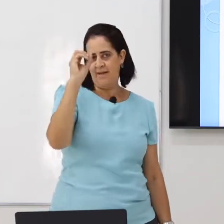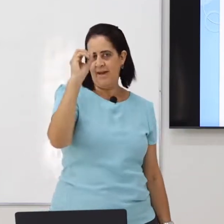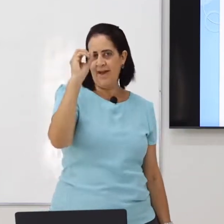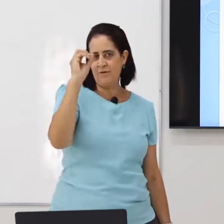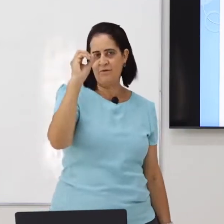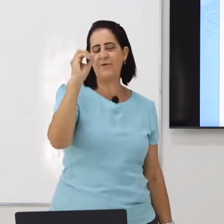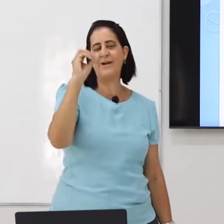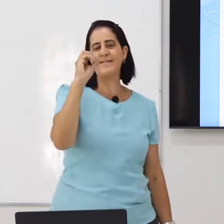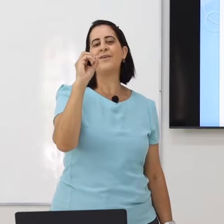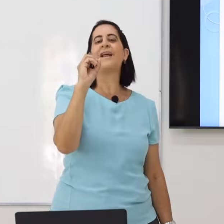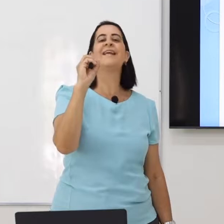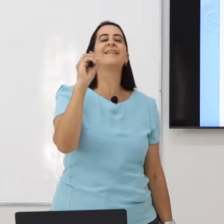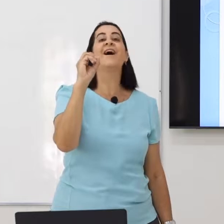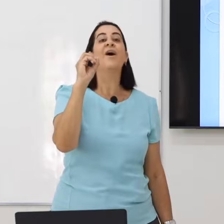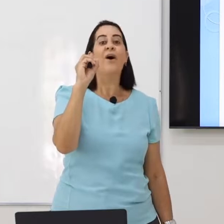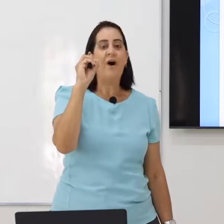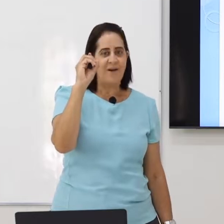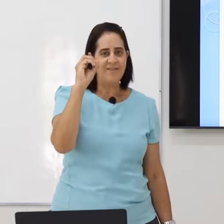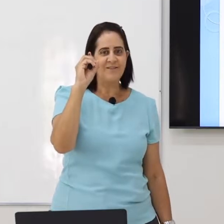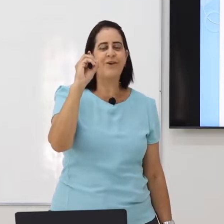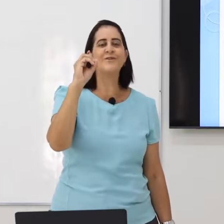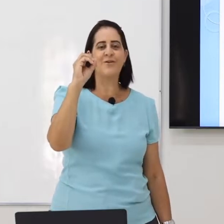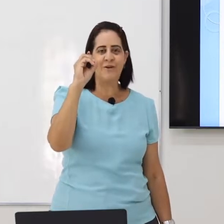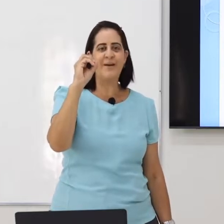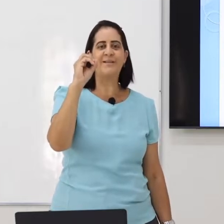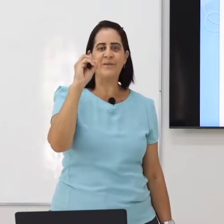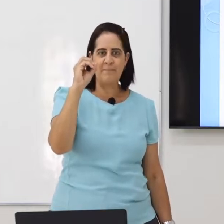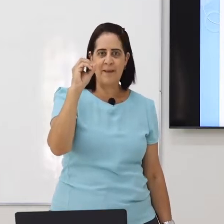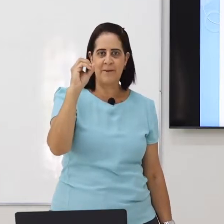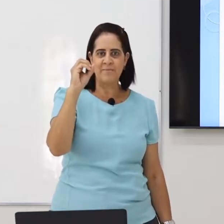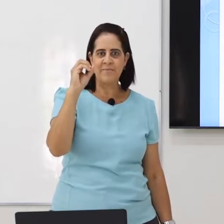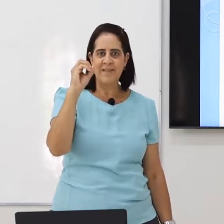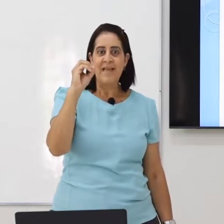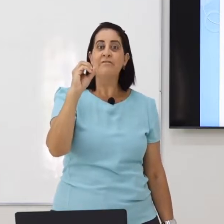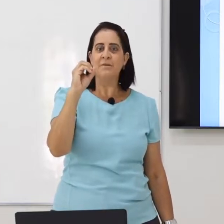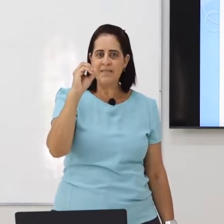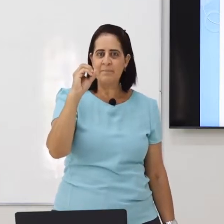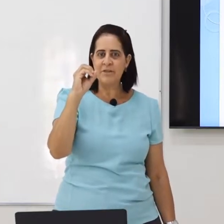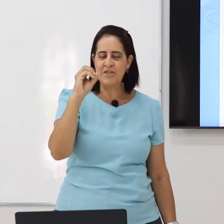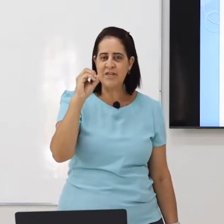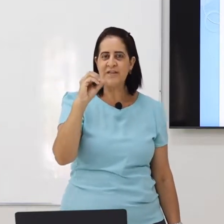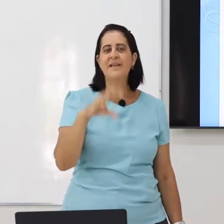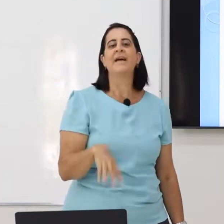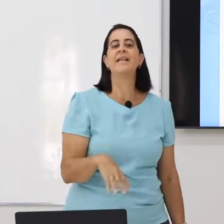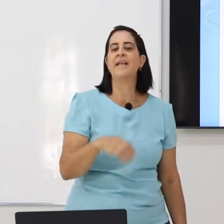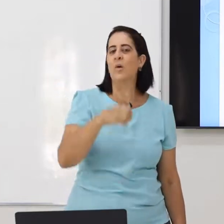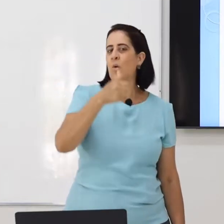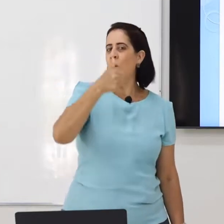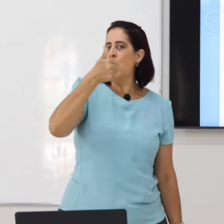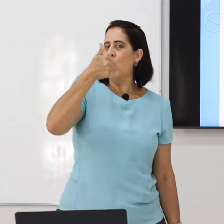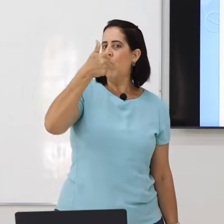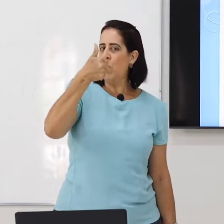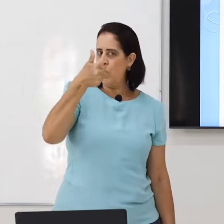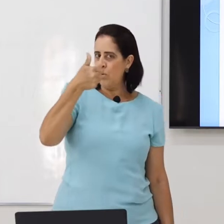É a configuração da letra O do nosso alfabeto também. Vamos repetir? Então,